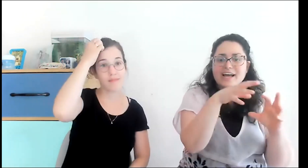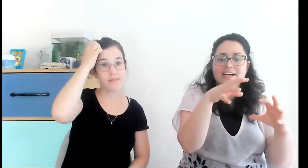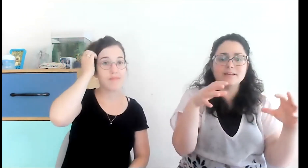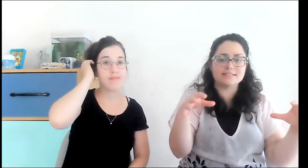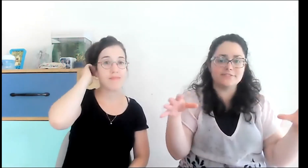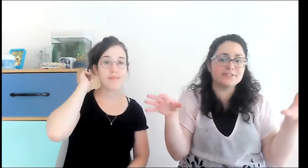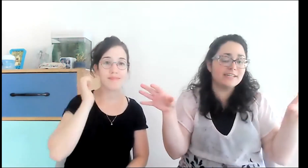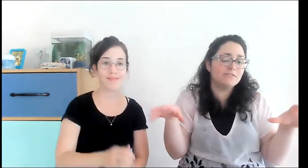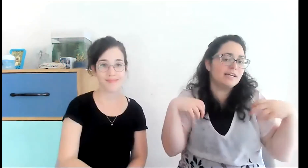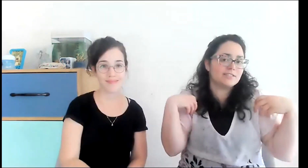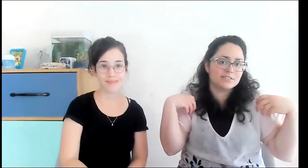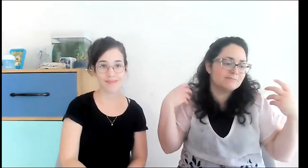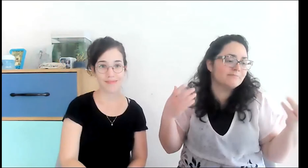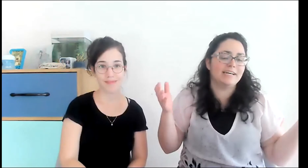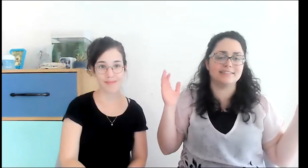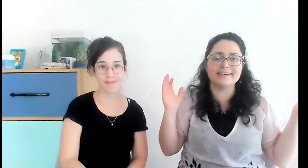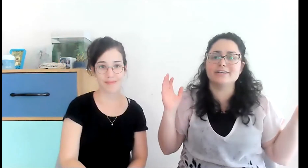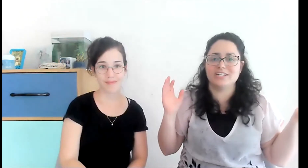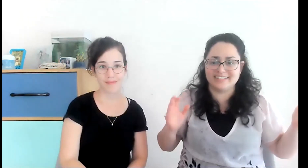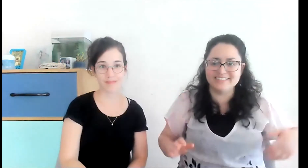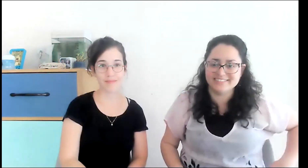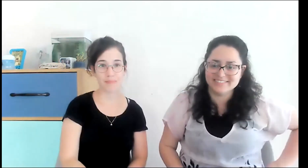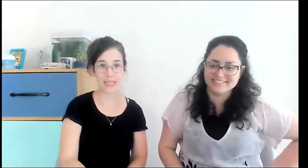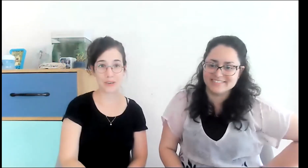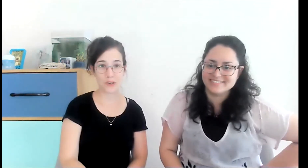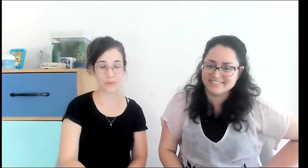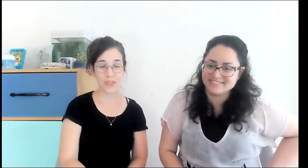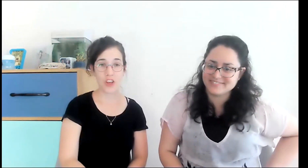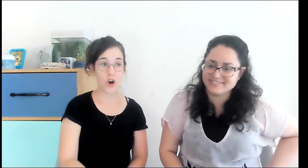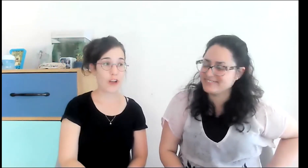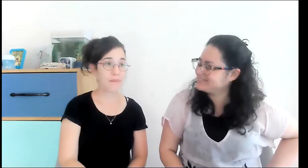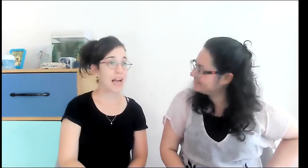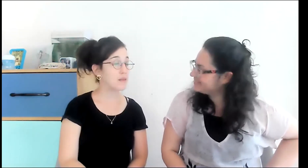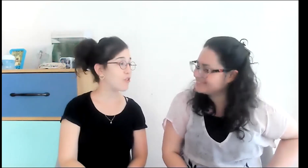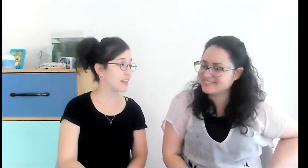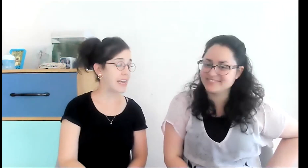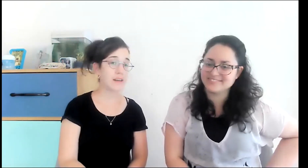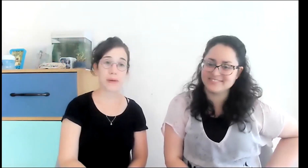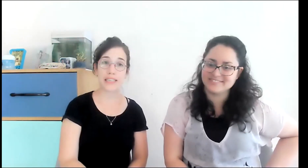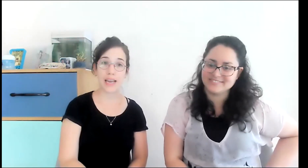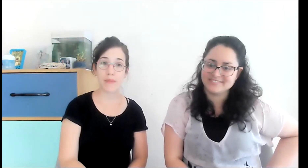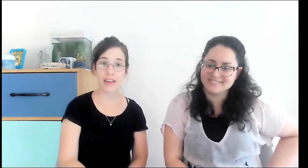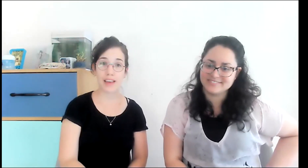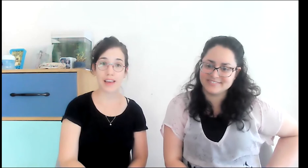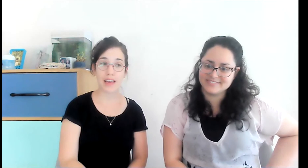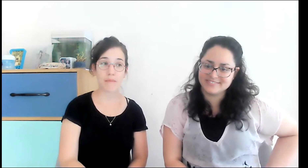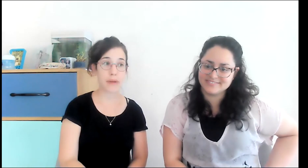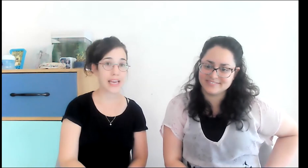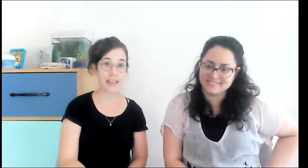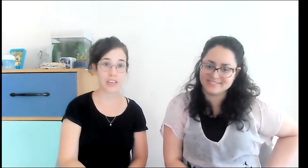אחת מהשפות האלו יש את הדרך שלה. בדיוק. אוקיי, אז בואו נתחיל בעצם מתחילת